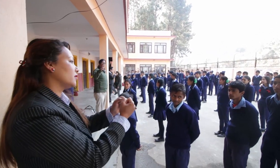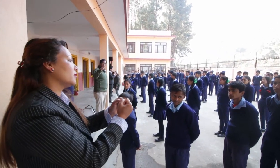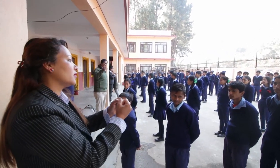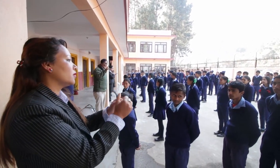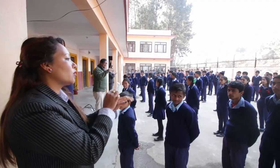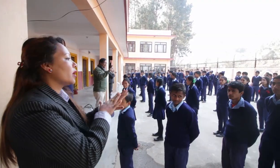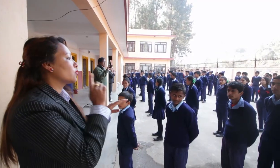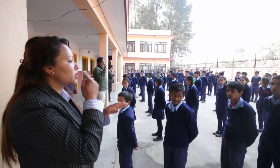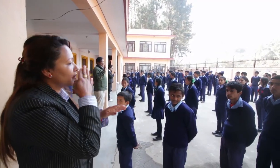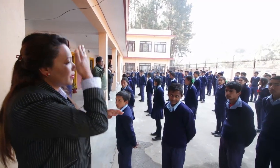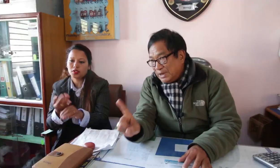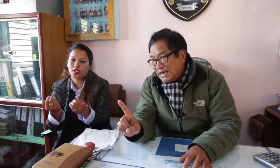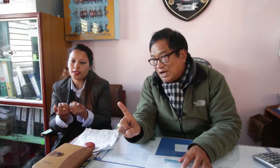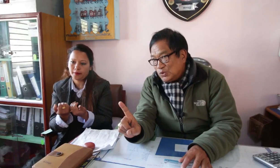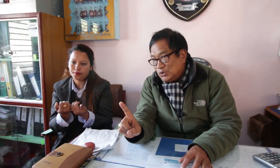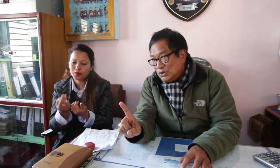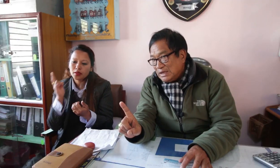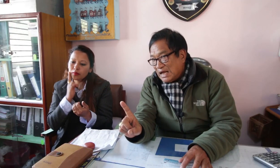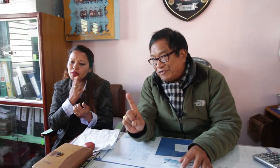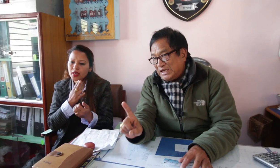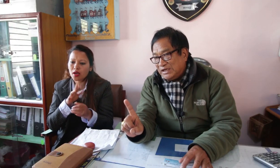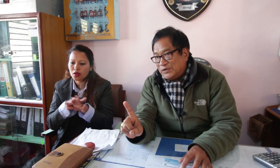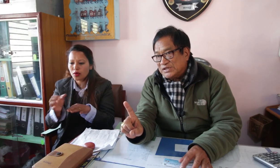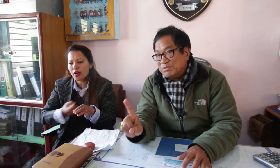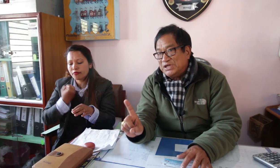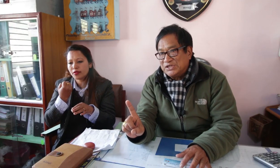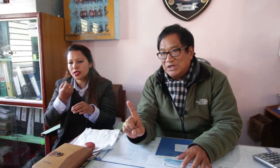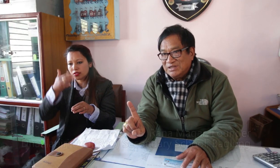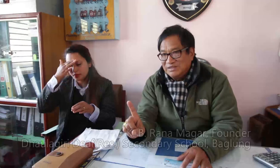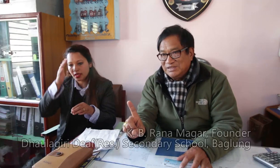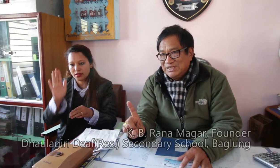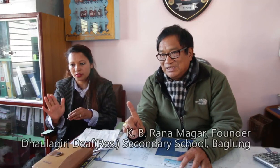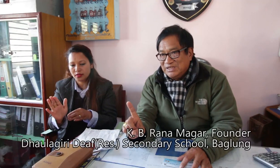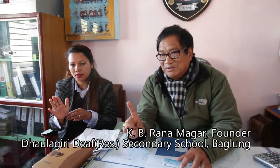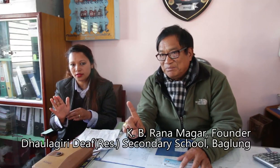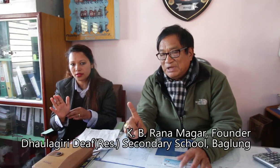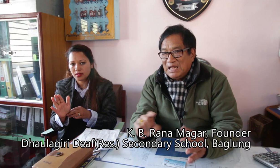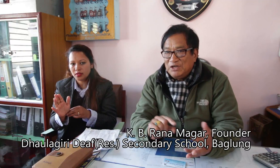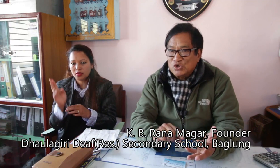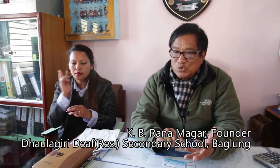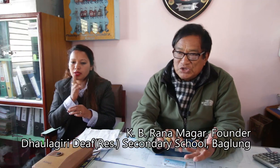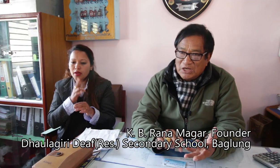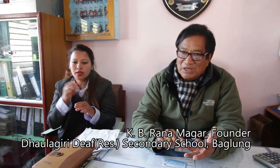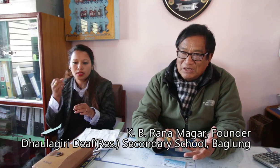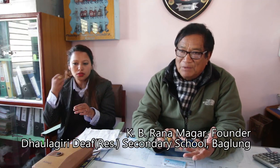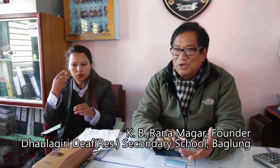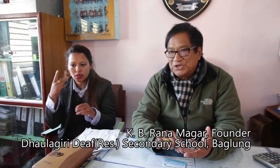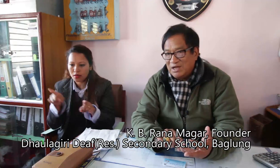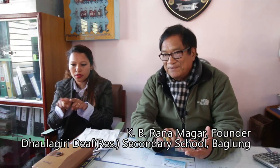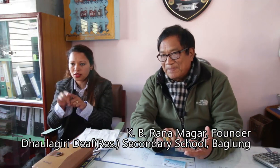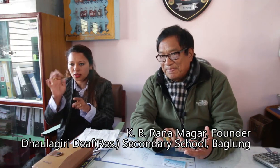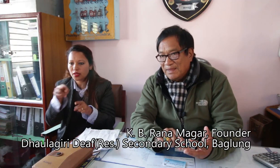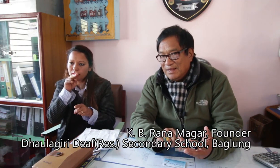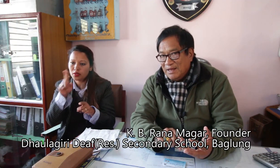धेरै नै सङ्घर्ष गर्नु पर्यो। बहिराहरू आफ्नै एउटा समस्या छ, बहिराले न सुन्छ न